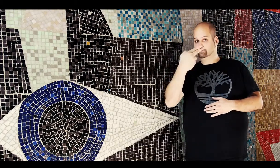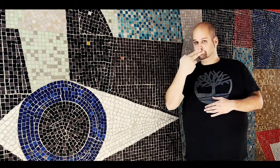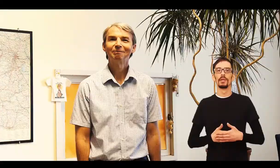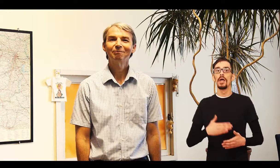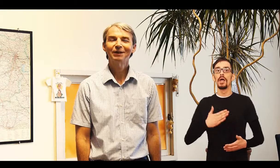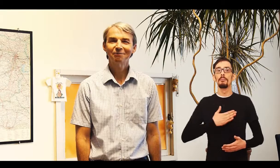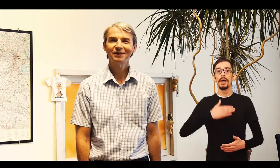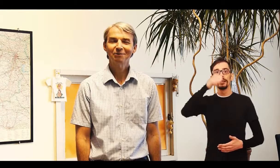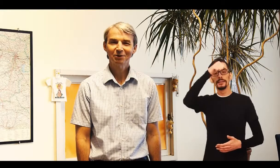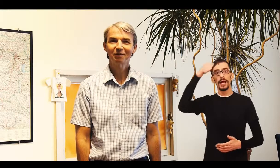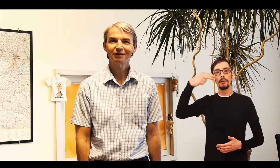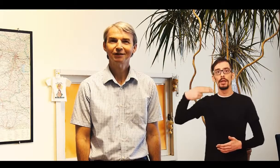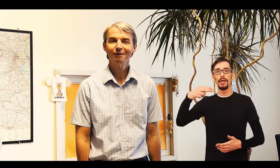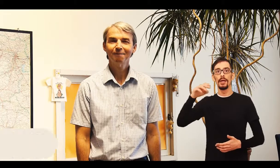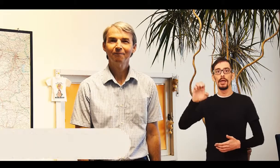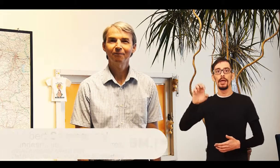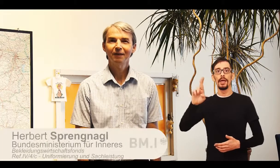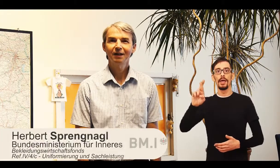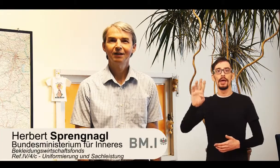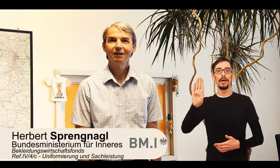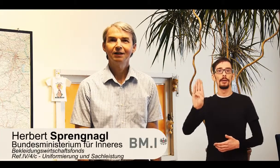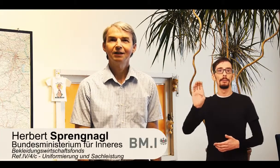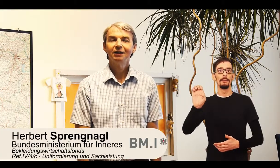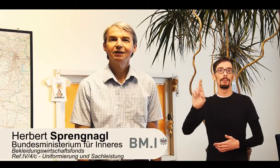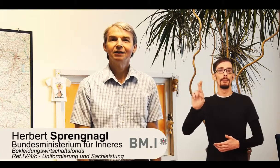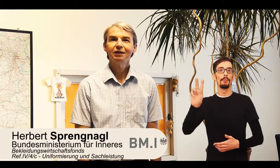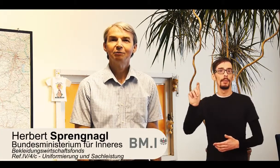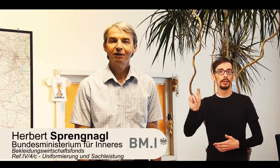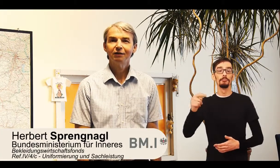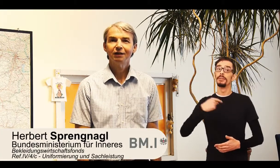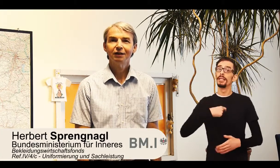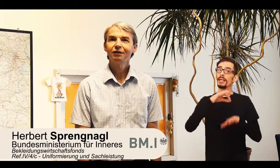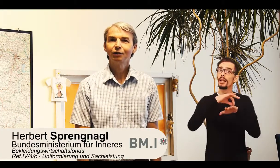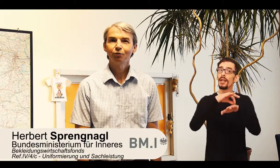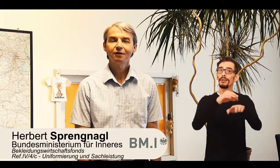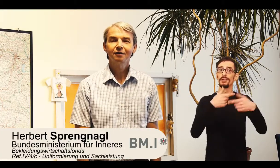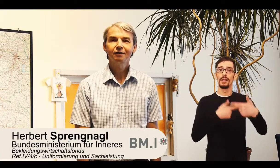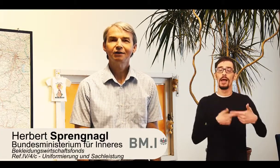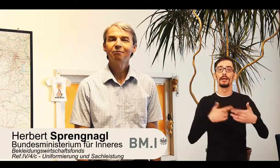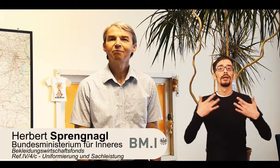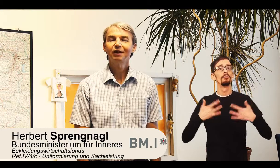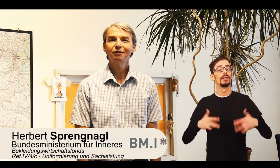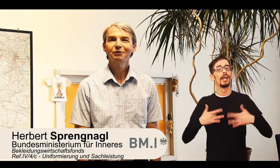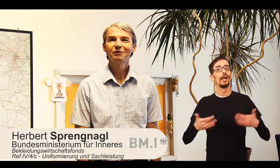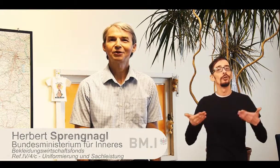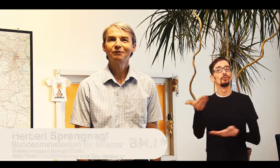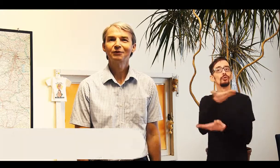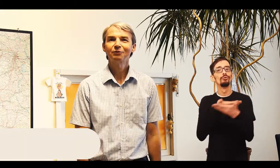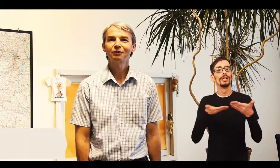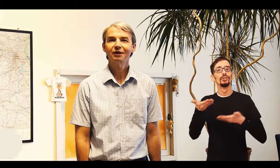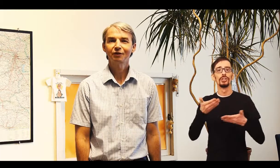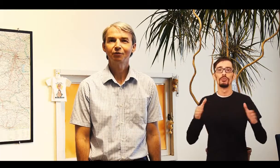Mein Name ist Servus Springer. Ich bin Leiter der Logistik im Begleitungswirtschaftsfonds der